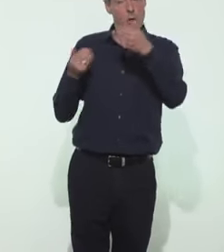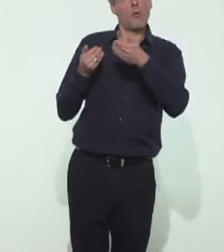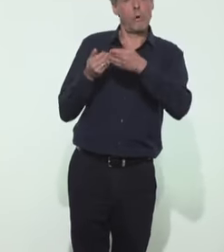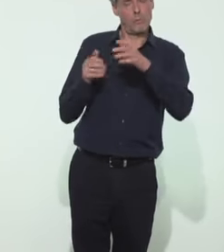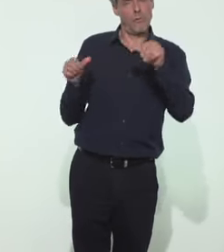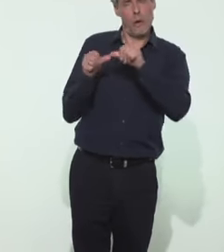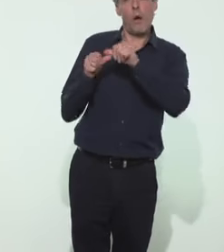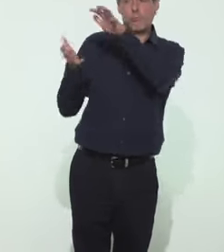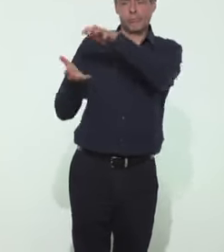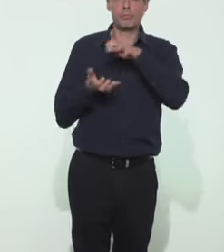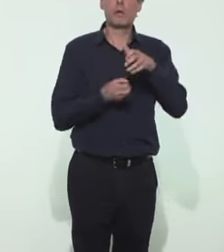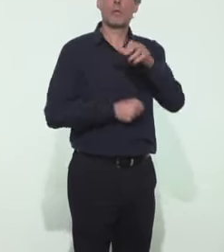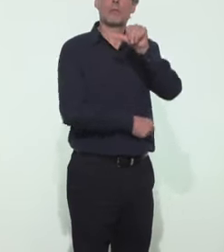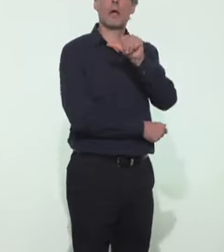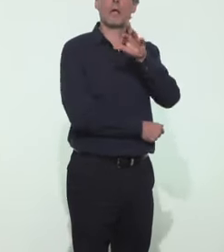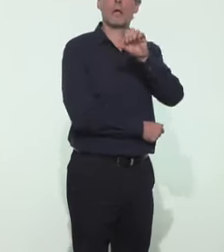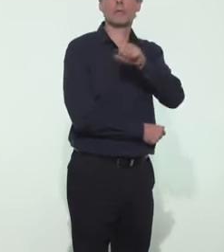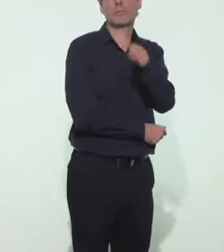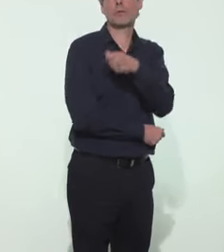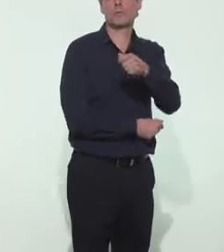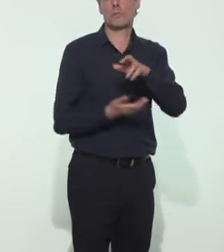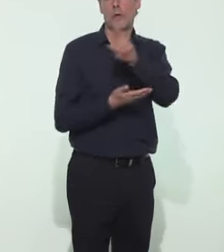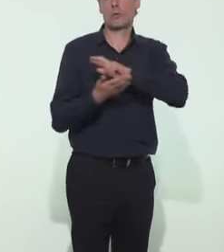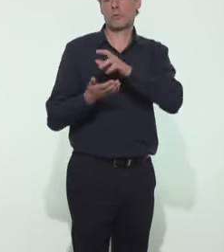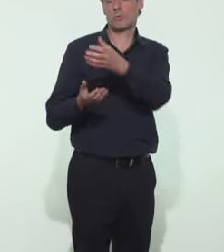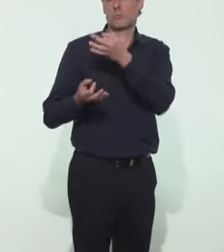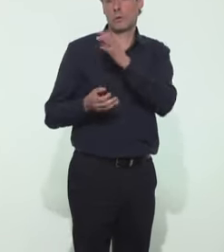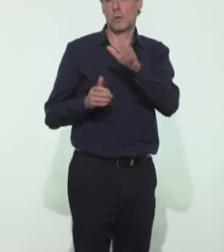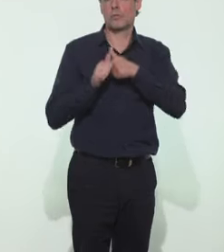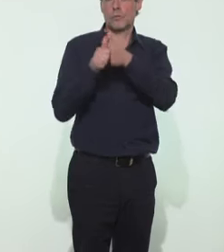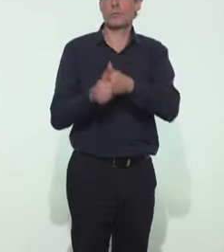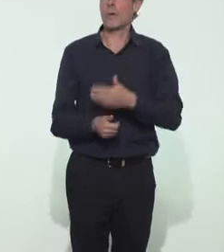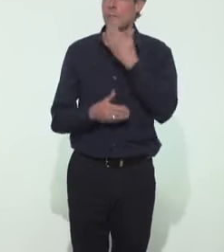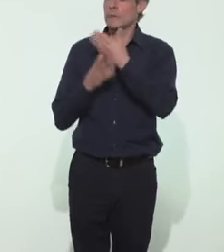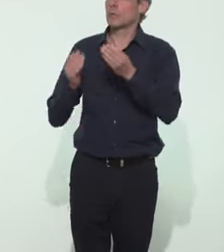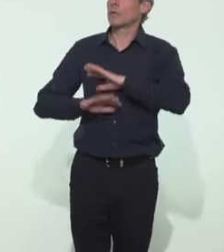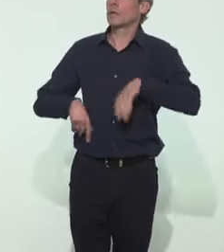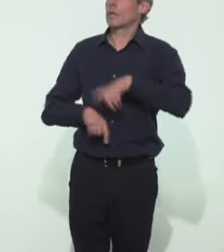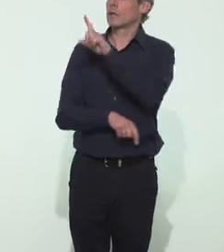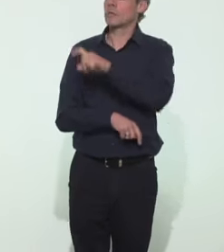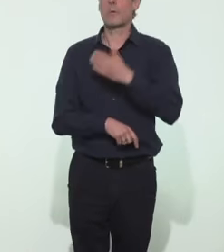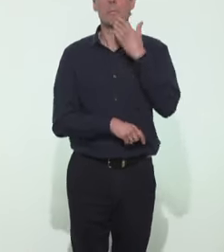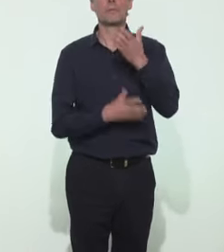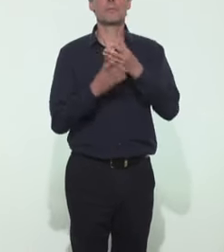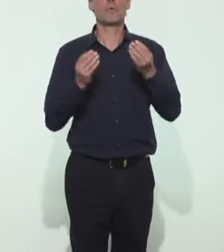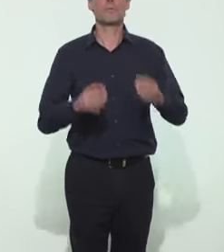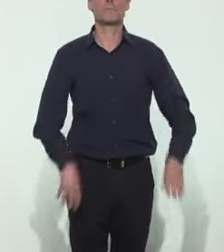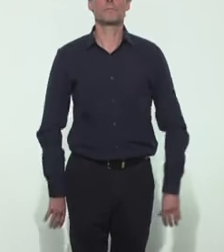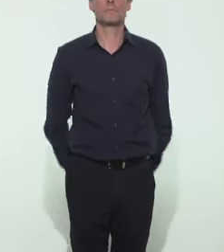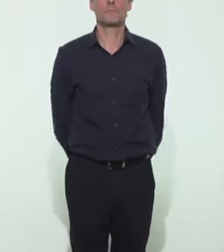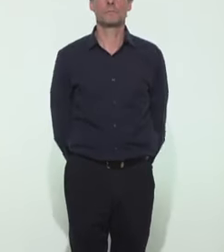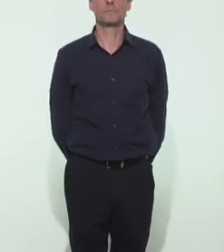les grands hôpitaux et par l' agence régionale de santé responsable de la région je vous remercie c'était la dernière question merci beaucoup